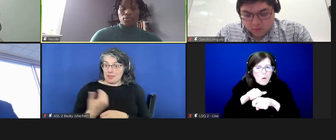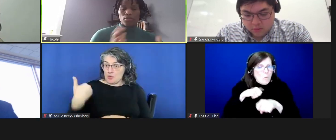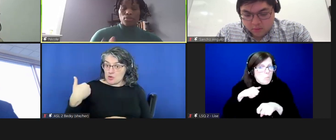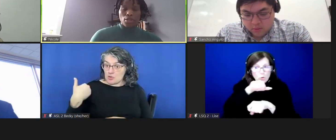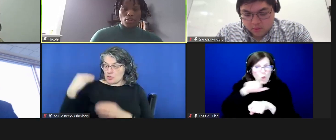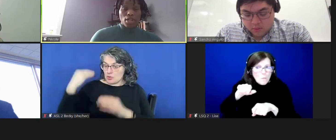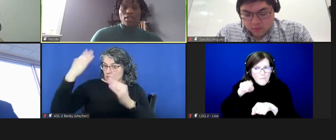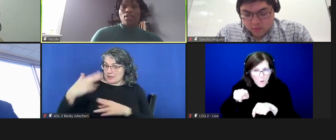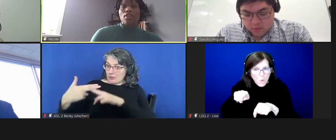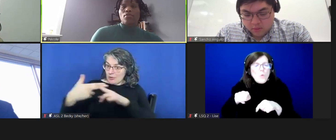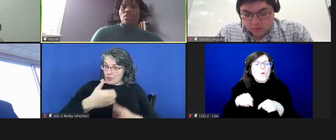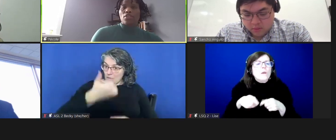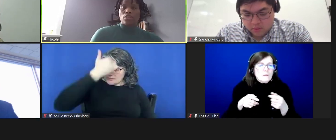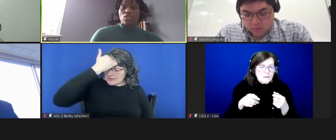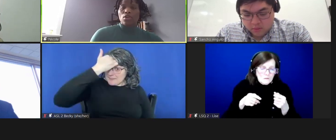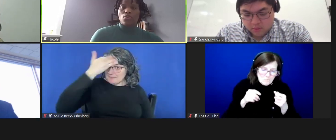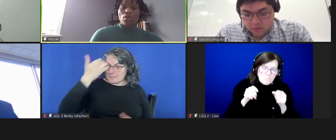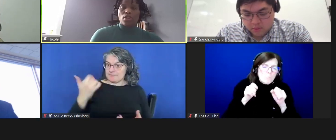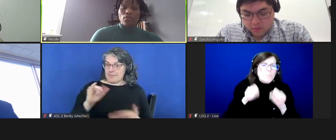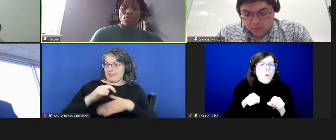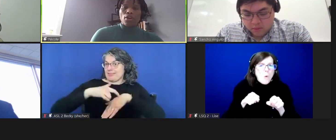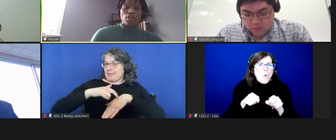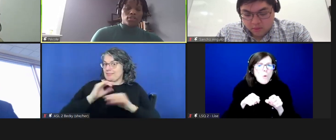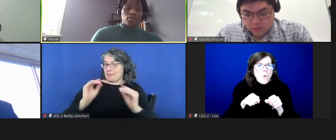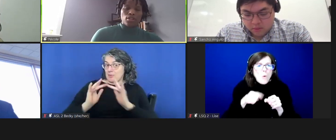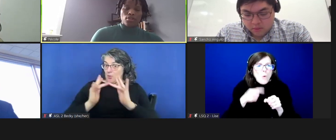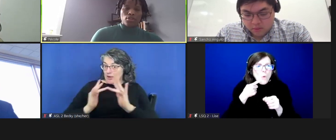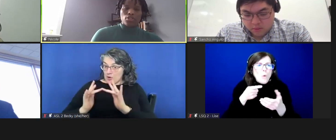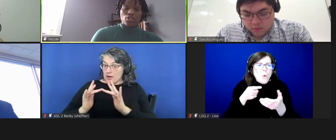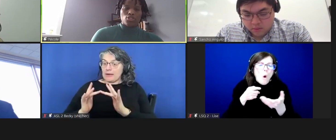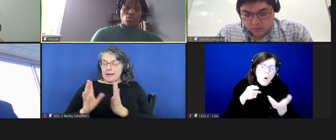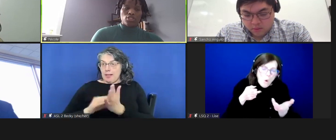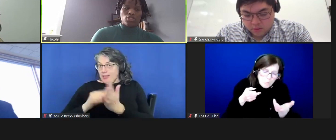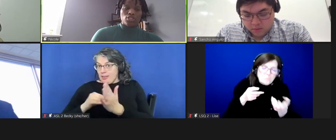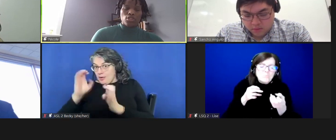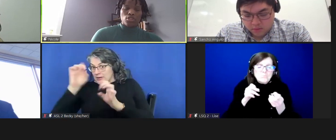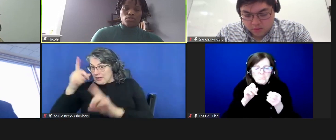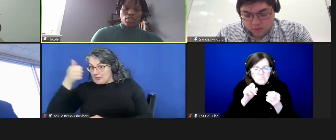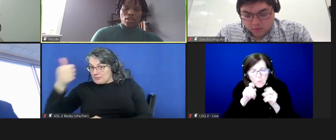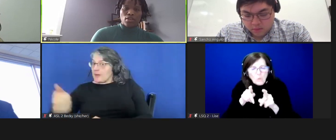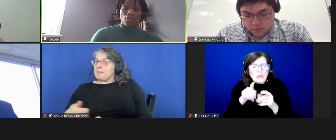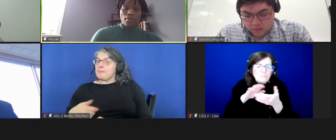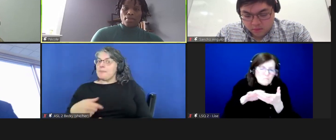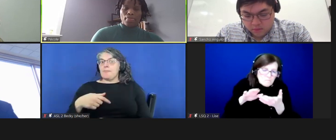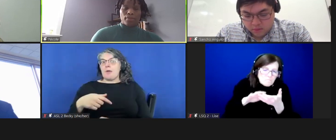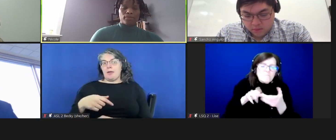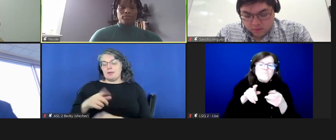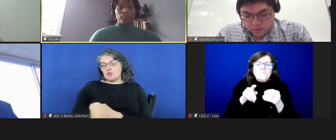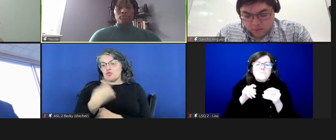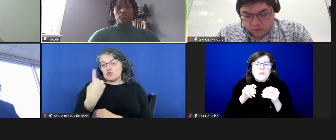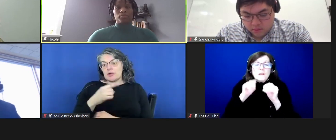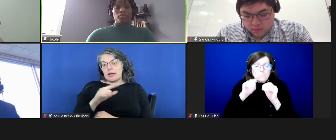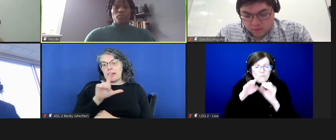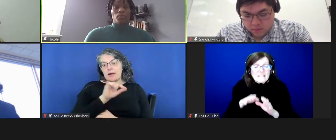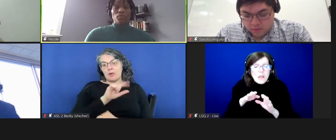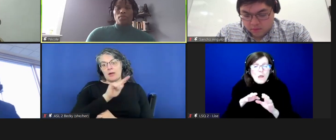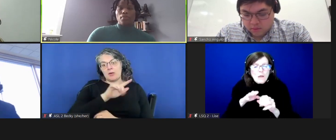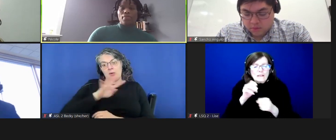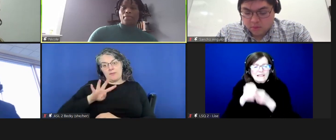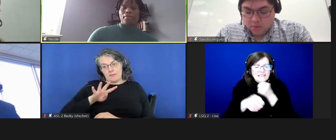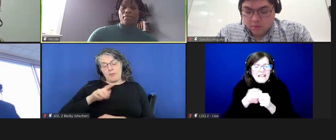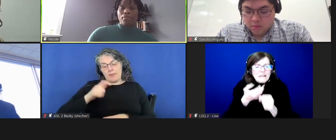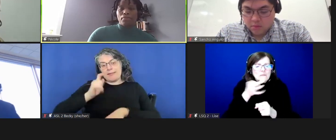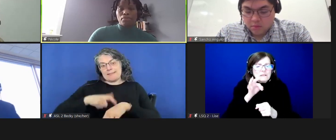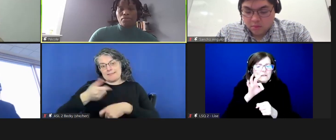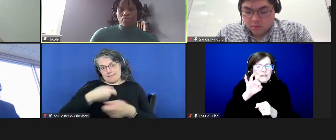peut-être excuser cet instituteur qui, dans les années 80, avait dit « Ah oui, alors, il est «